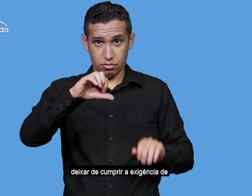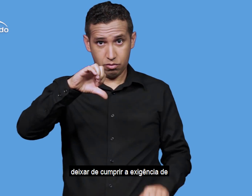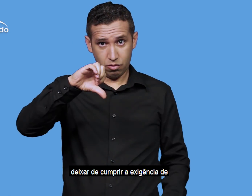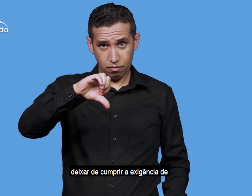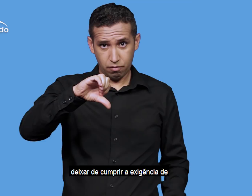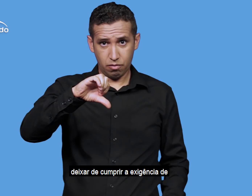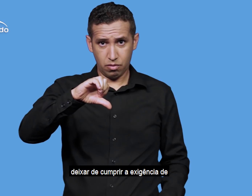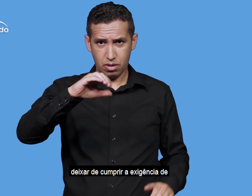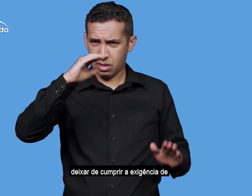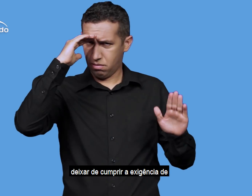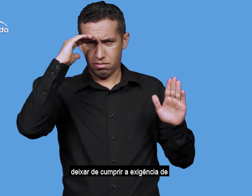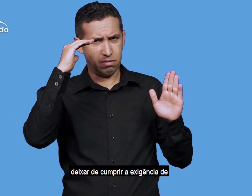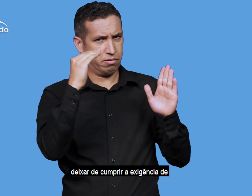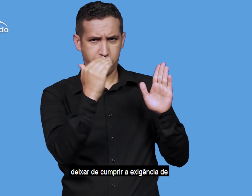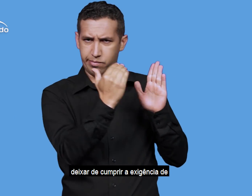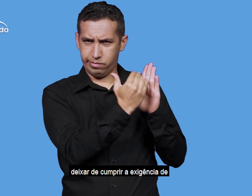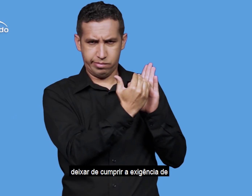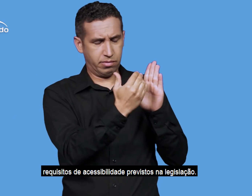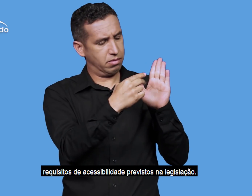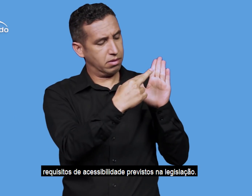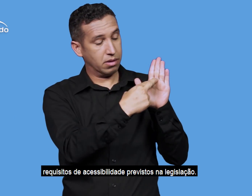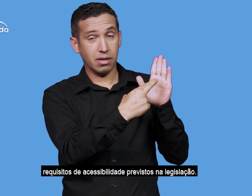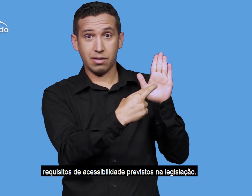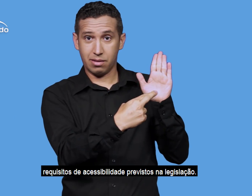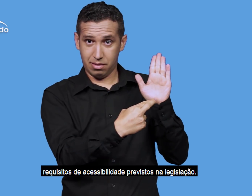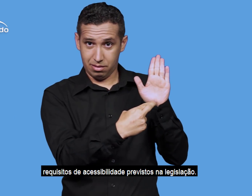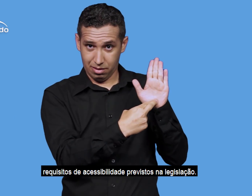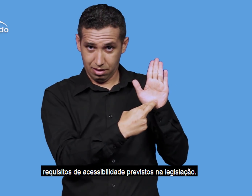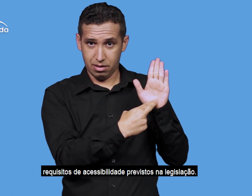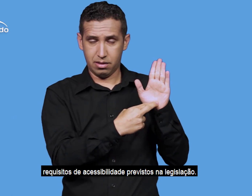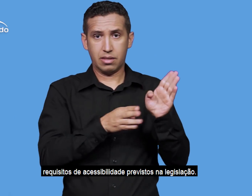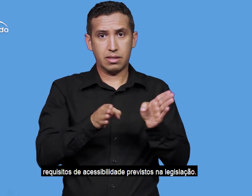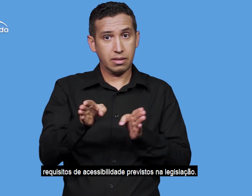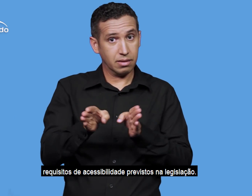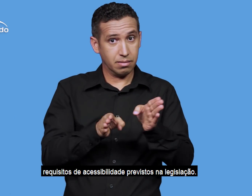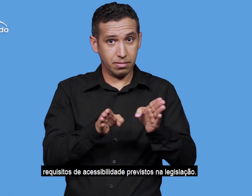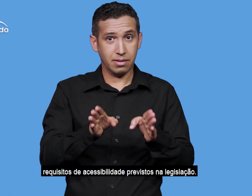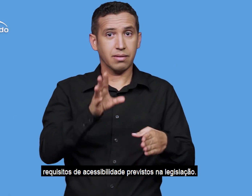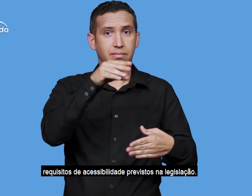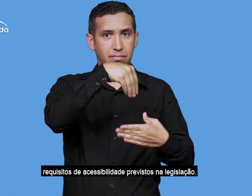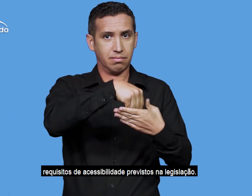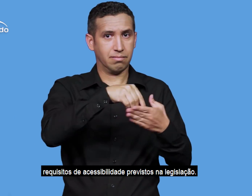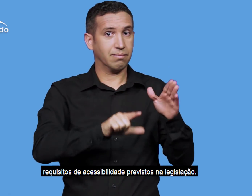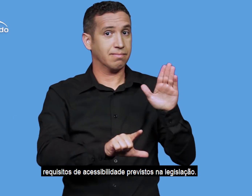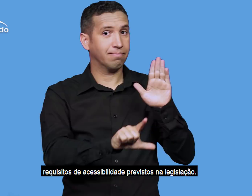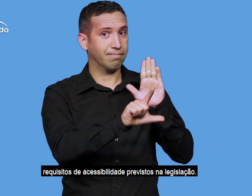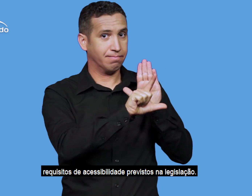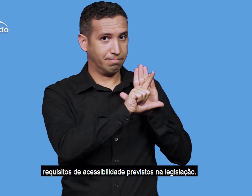cumprir a exigência de requisitos de acessibilidade previstos na legislação